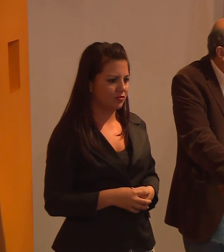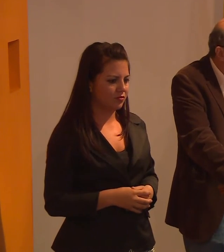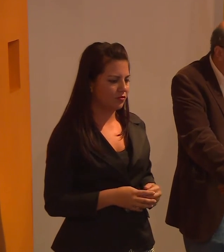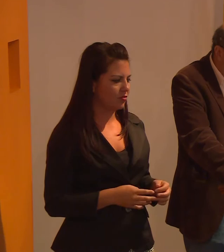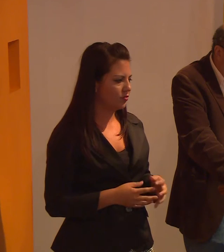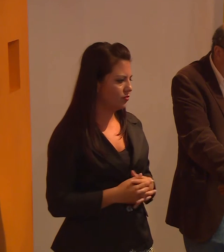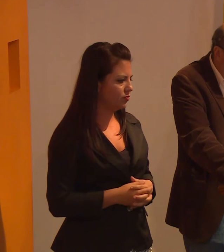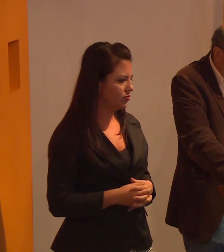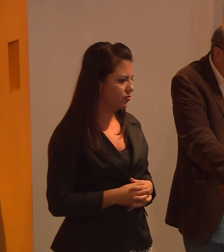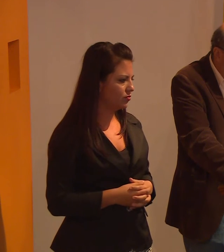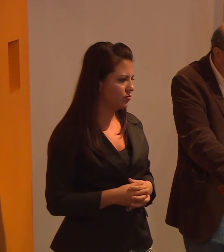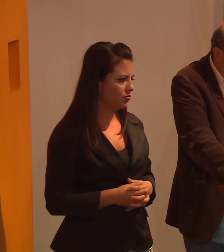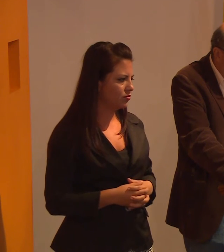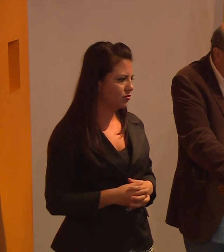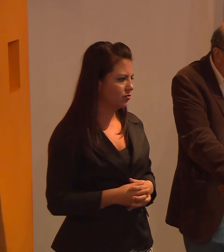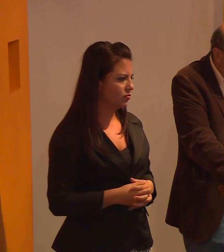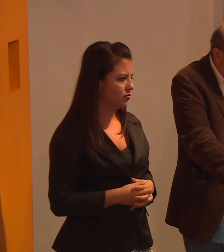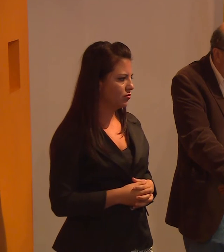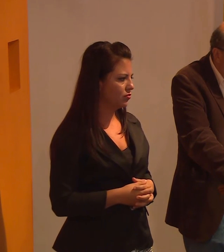Hemos